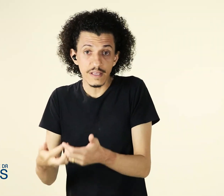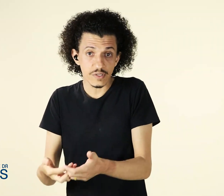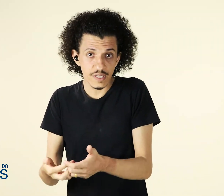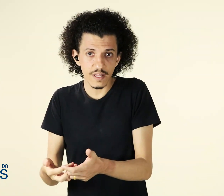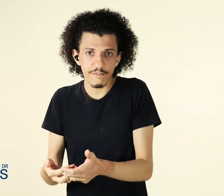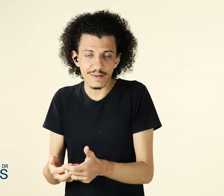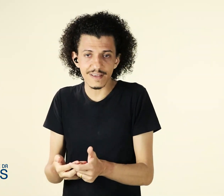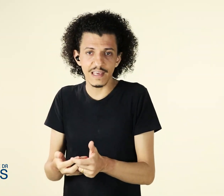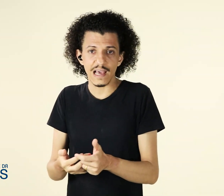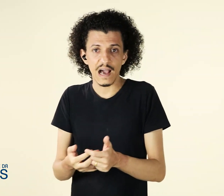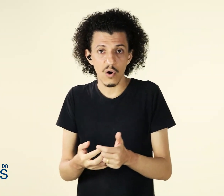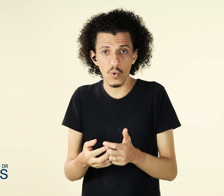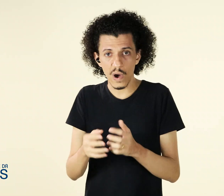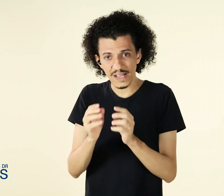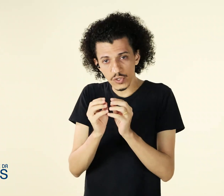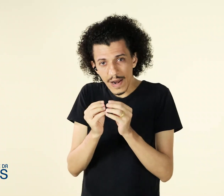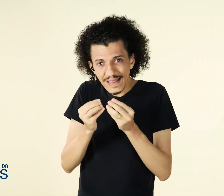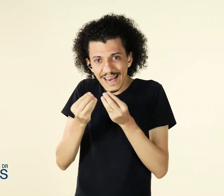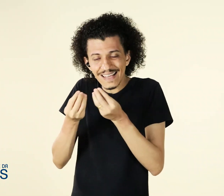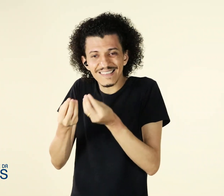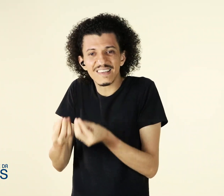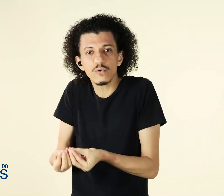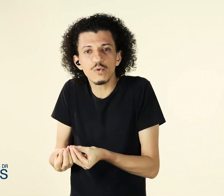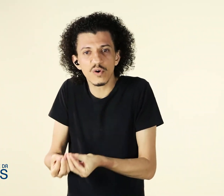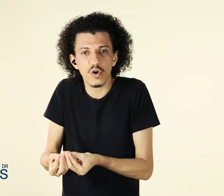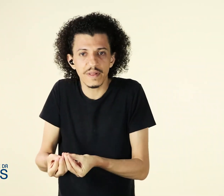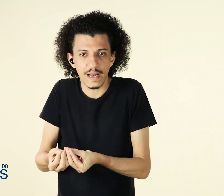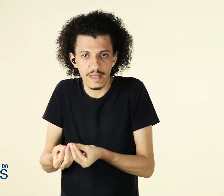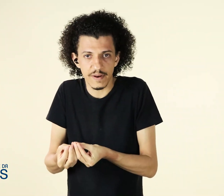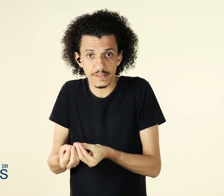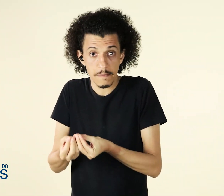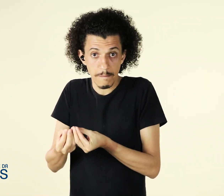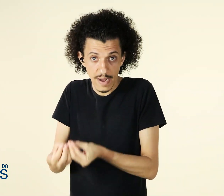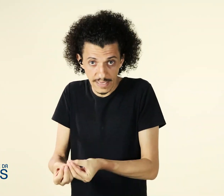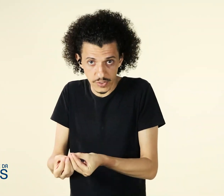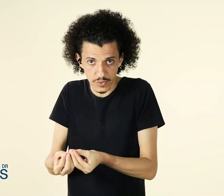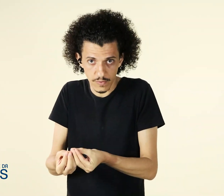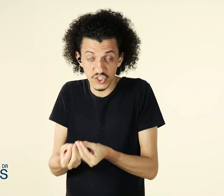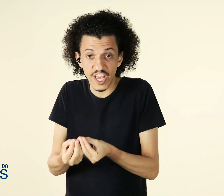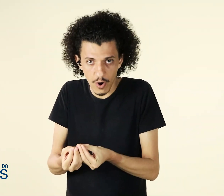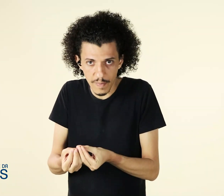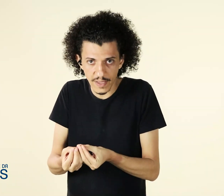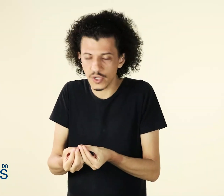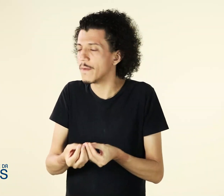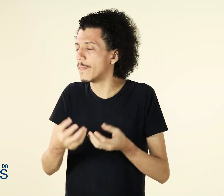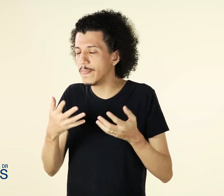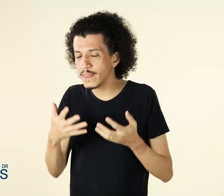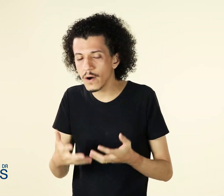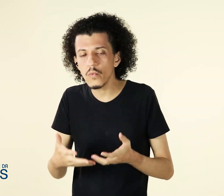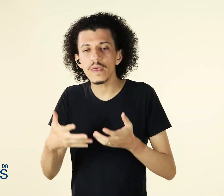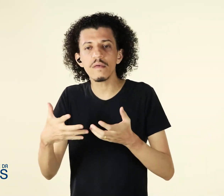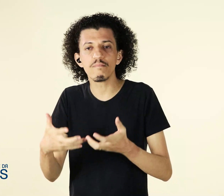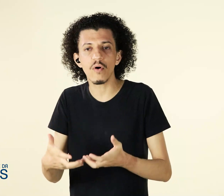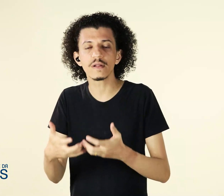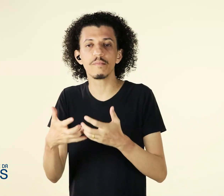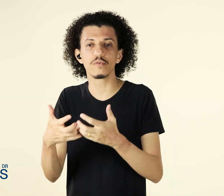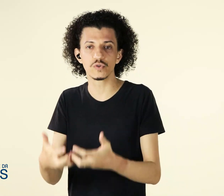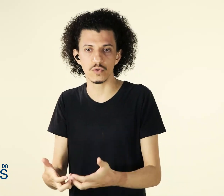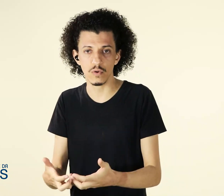Isso significa que a soletração do meu nome na Libras, Madison, geralmente não importa para o surdo.